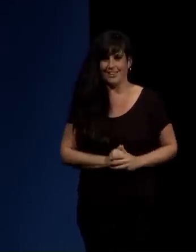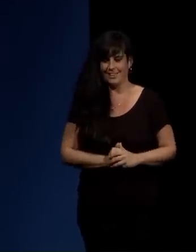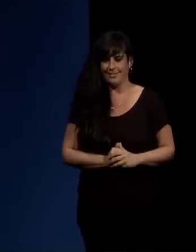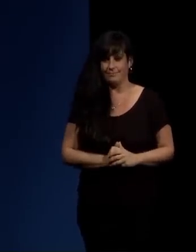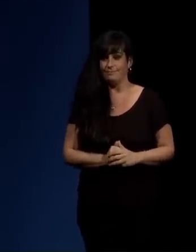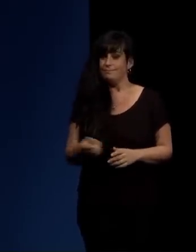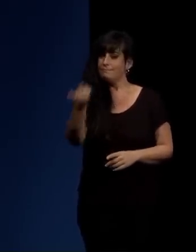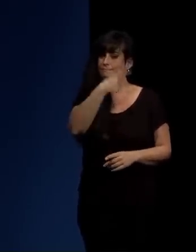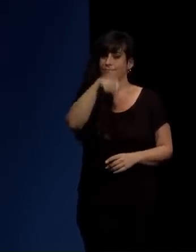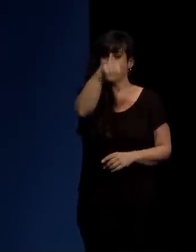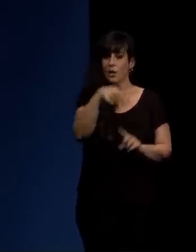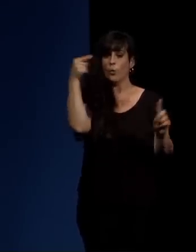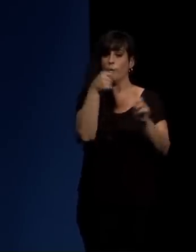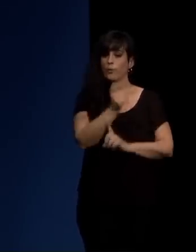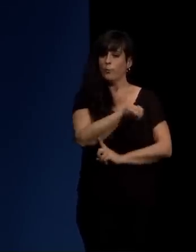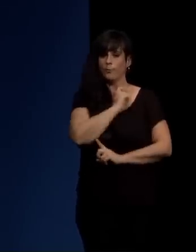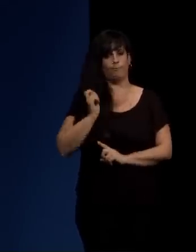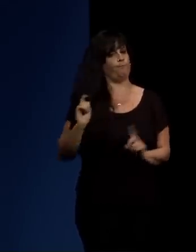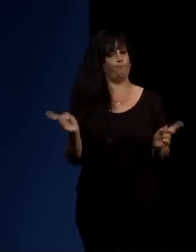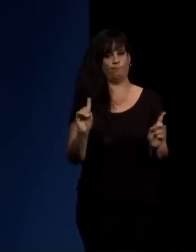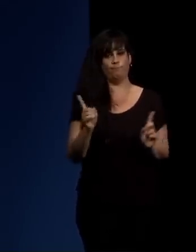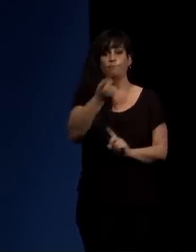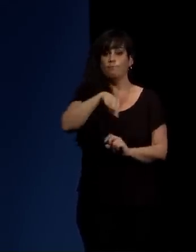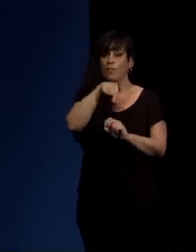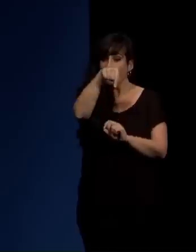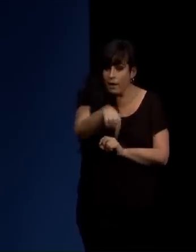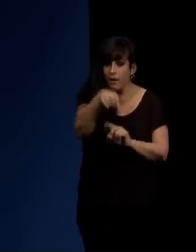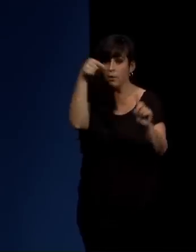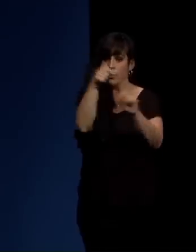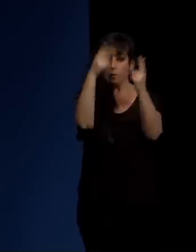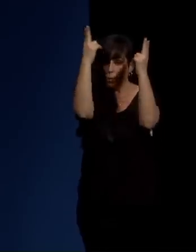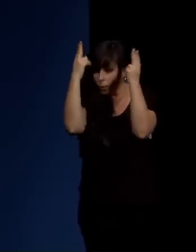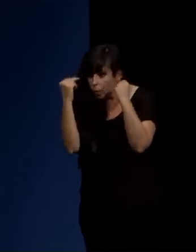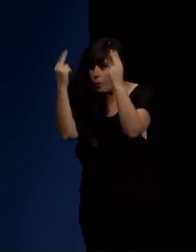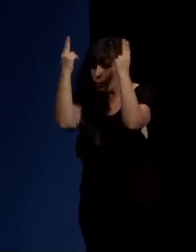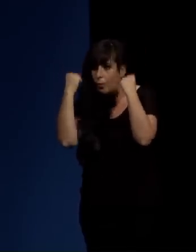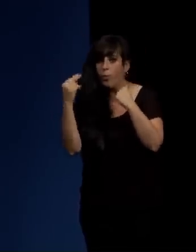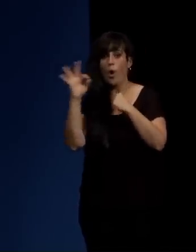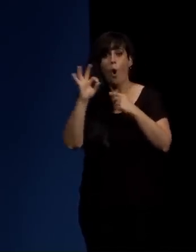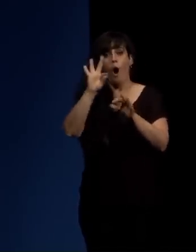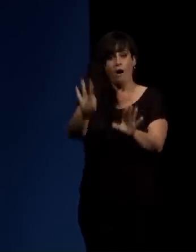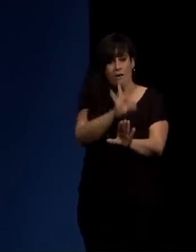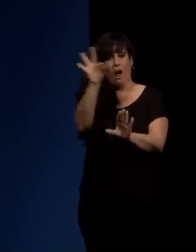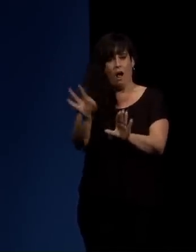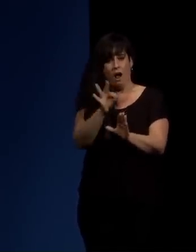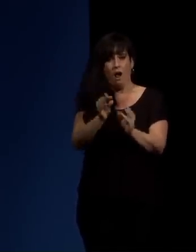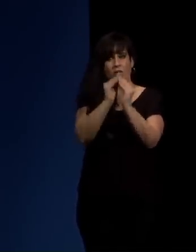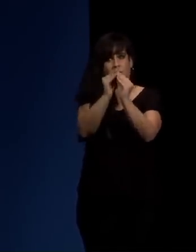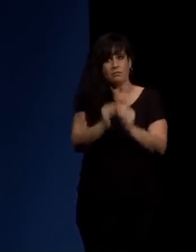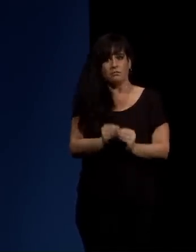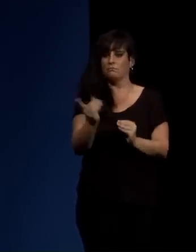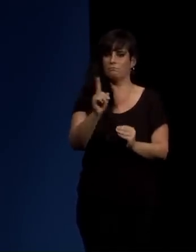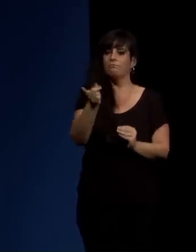estamos aquí, pois, para ser escravos, non estamos para obedecer, non estamos para remendar, estamos para cambiálo